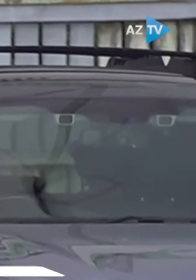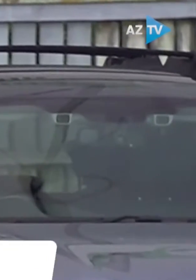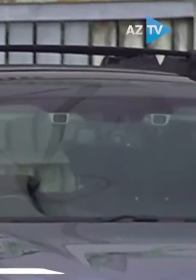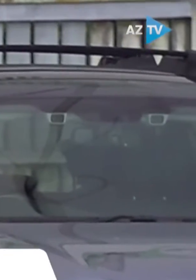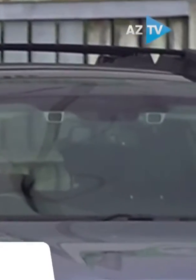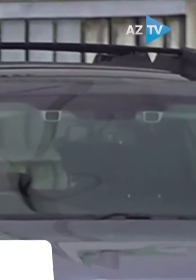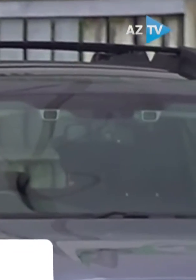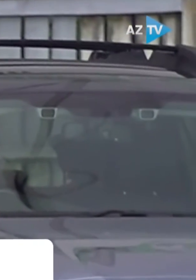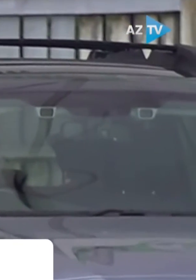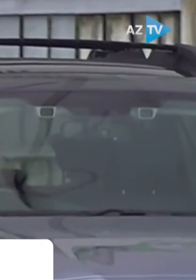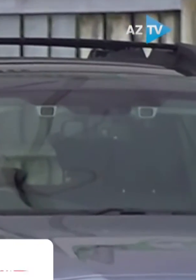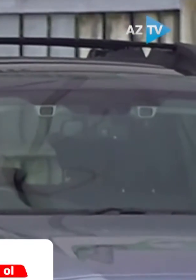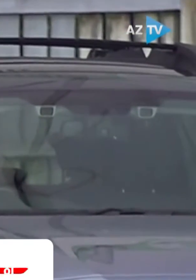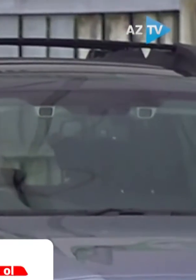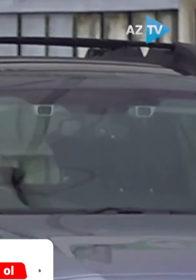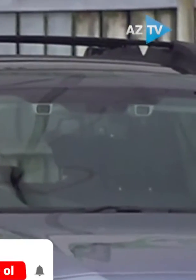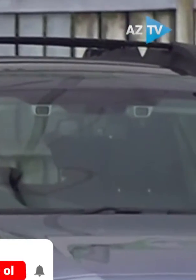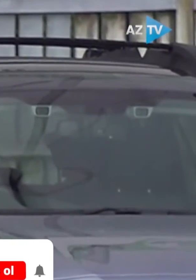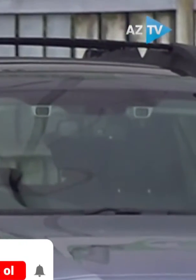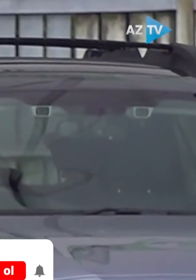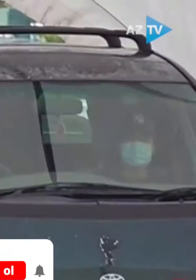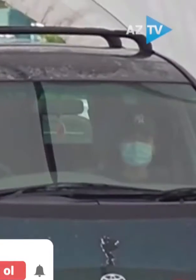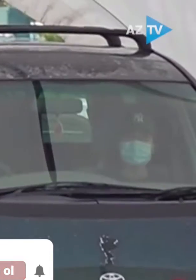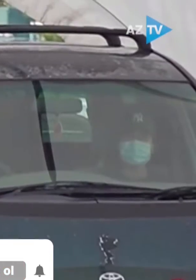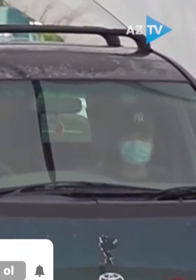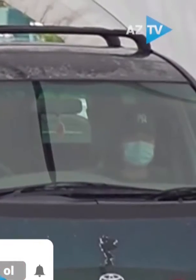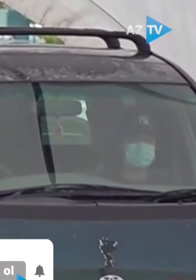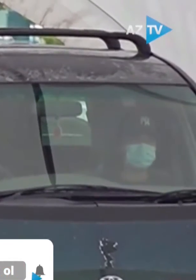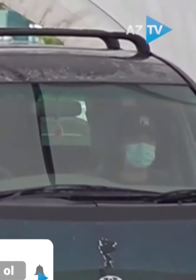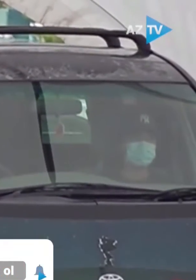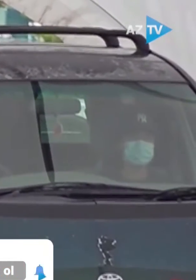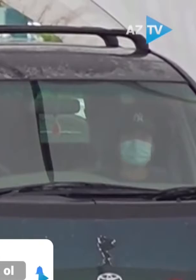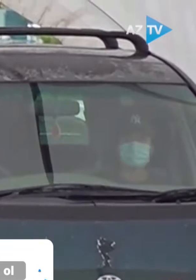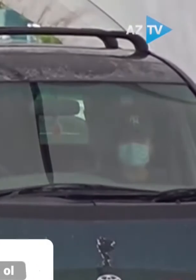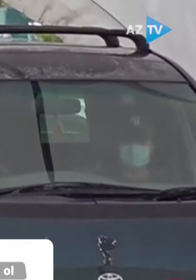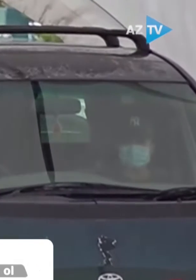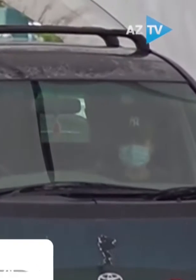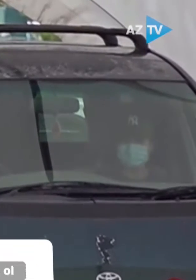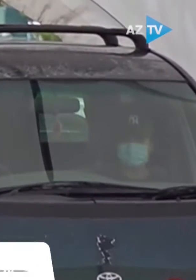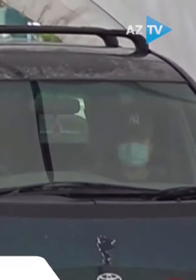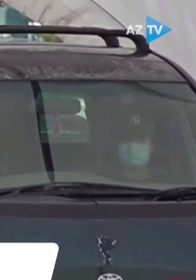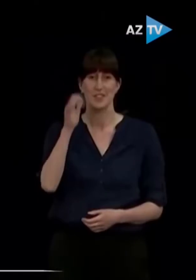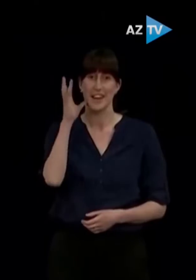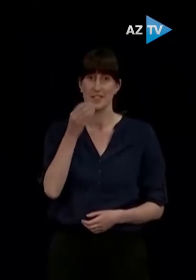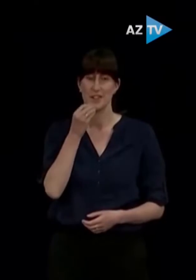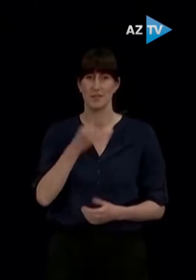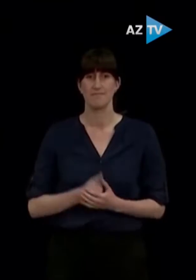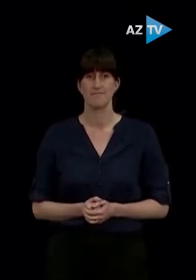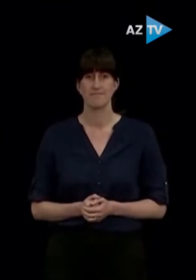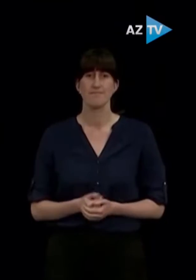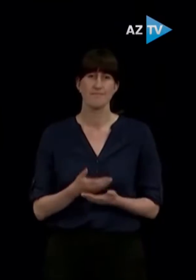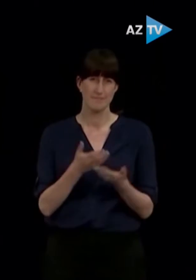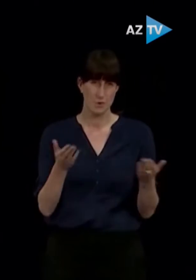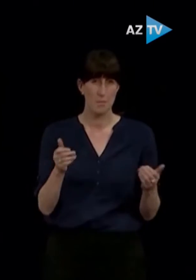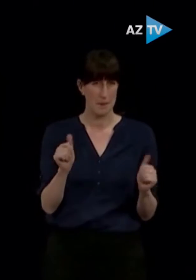Yeni Zelandiyada COVID-19'un delta ştamı yayılmaqda davam edir. Virus artıq Auckland şəhərinin hüdudlarından kənara çıxıb. Ölkənin baş